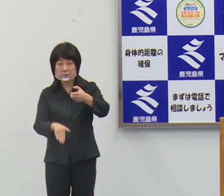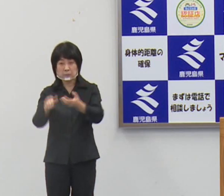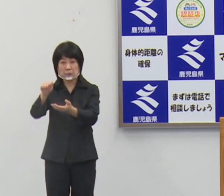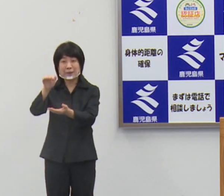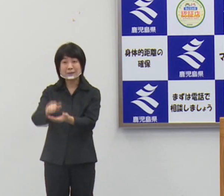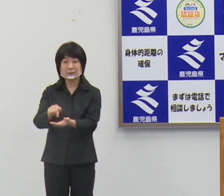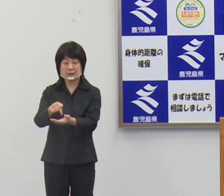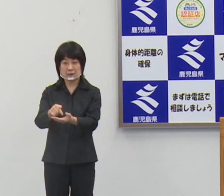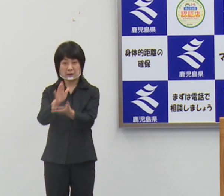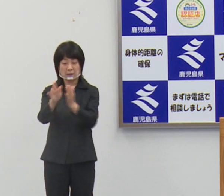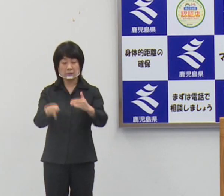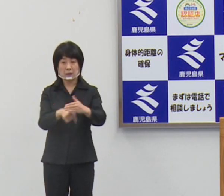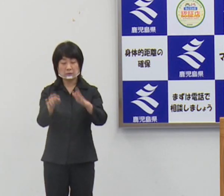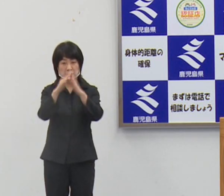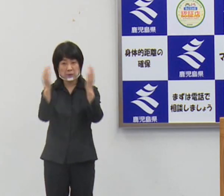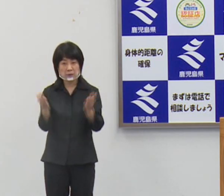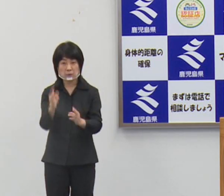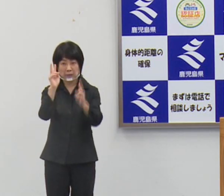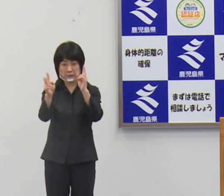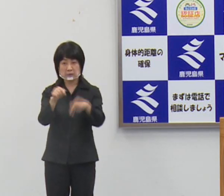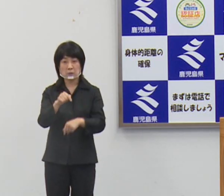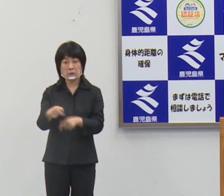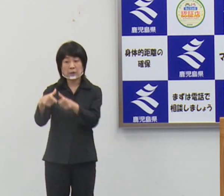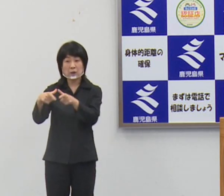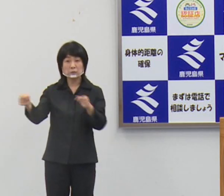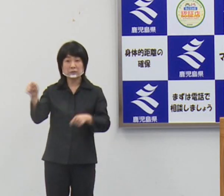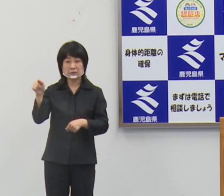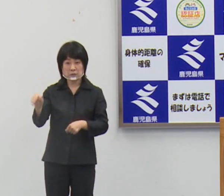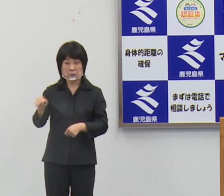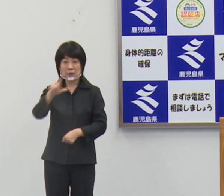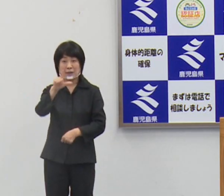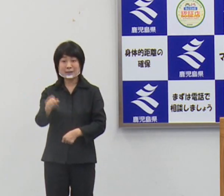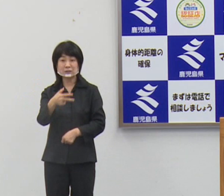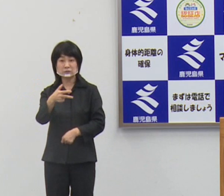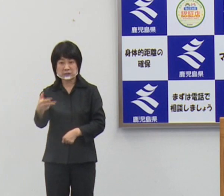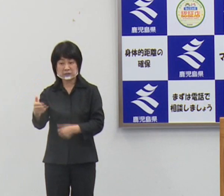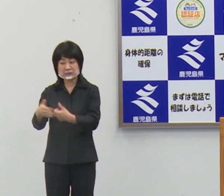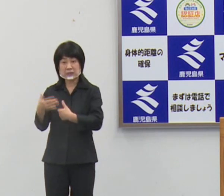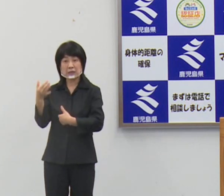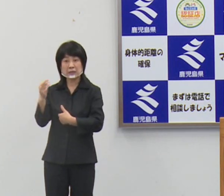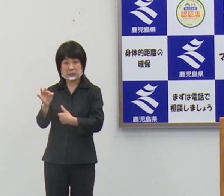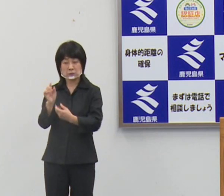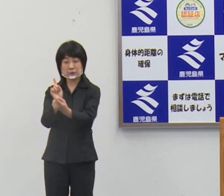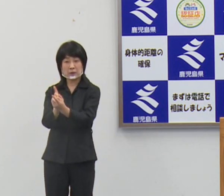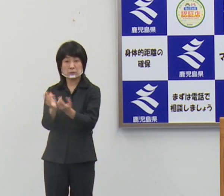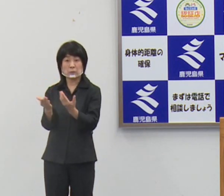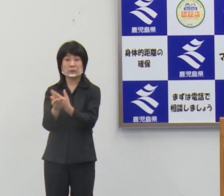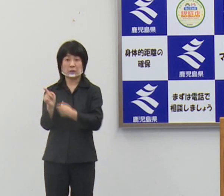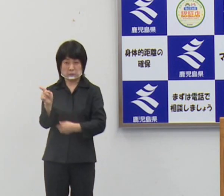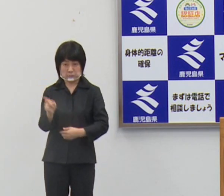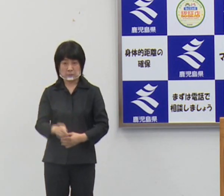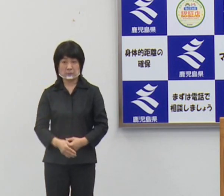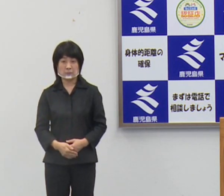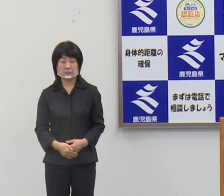内のすべての事業者が国の月次支援金の対象となり得ます。県におい